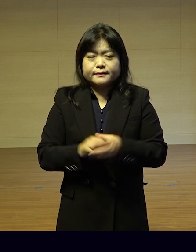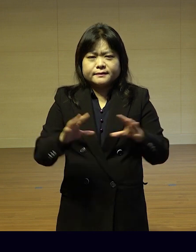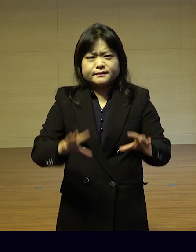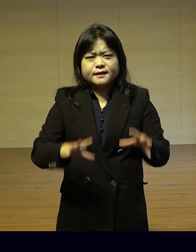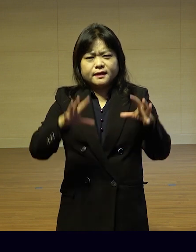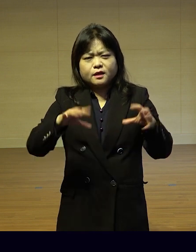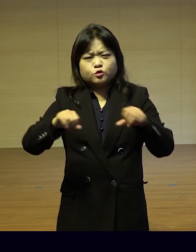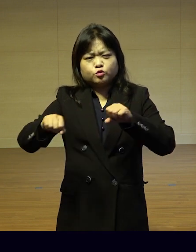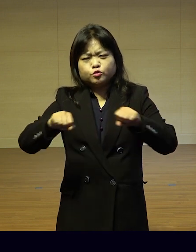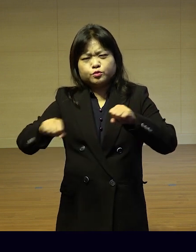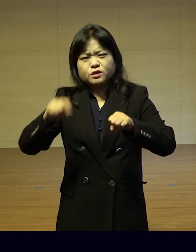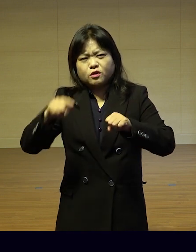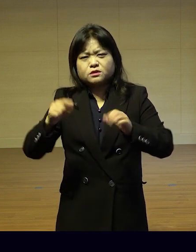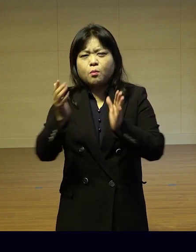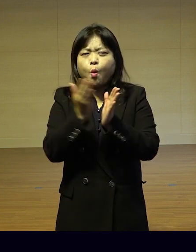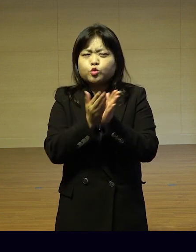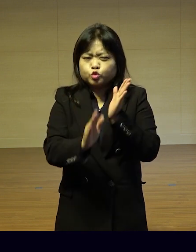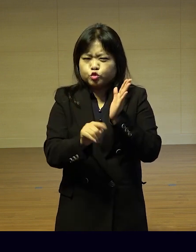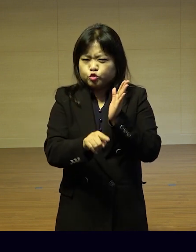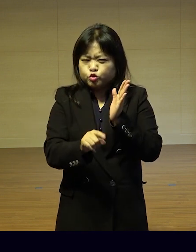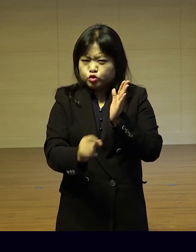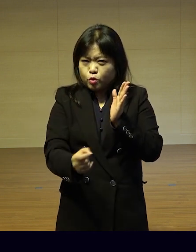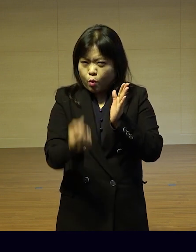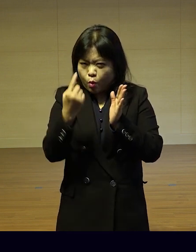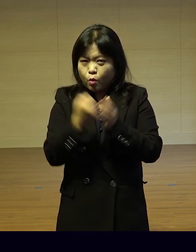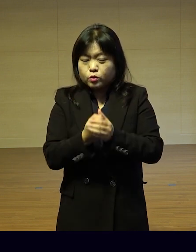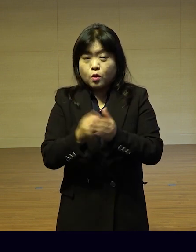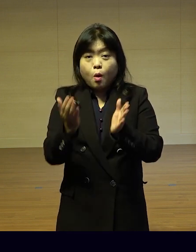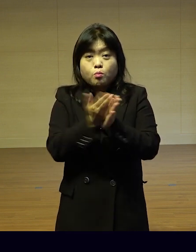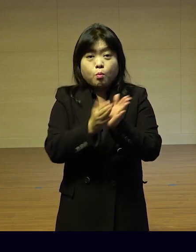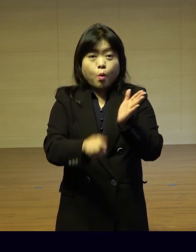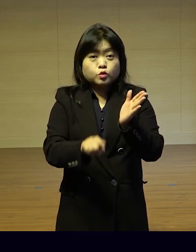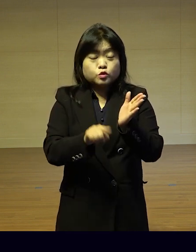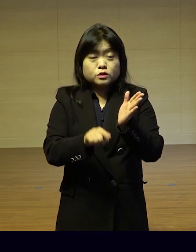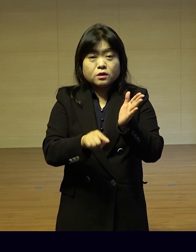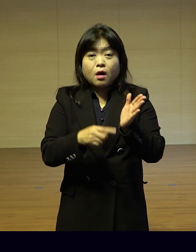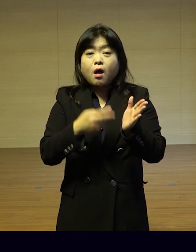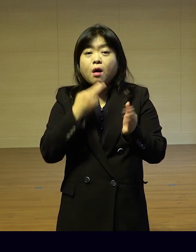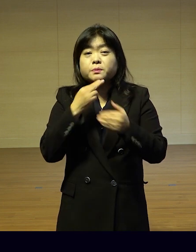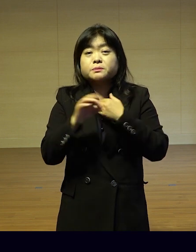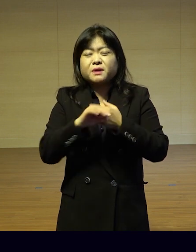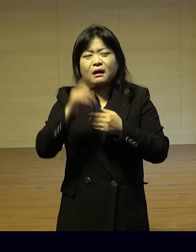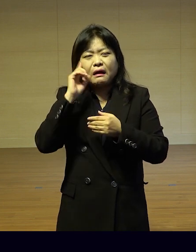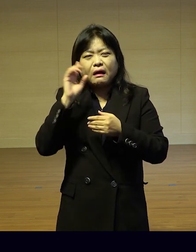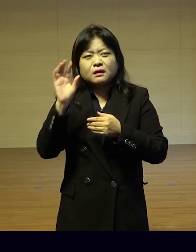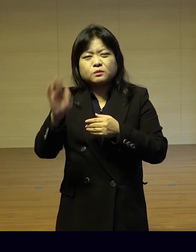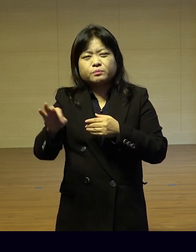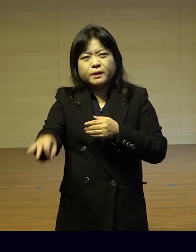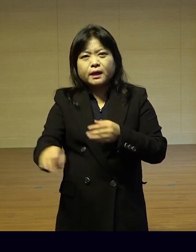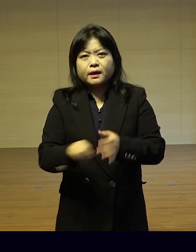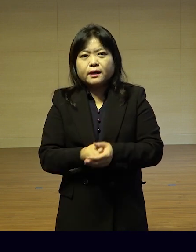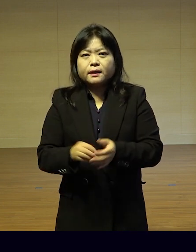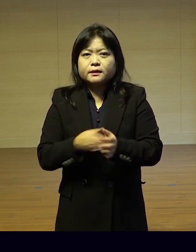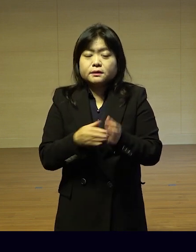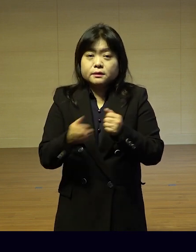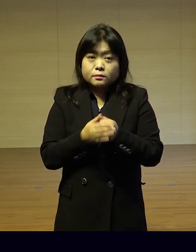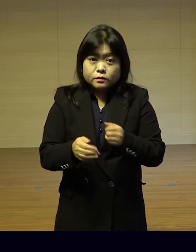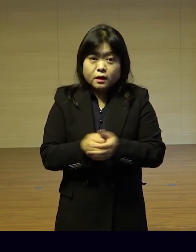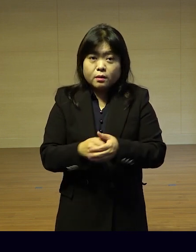세계를 움직이는 것은 모순이며 모순이 생각될 수 없다는 것은 가소로운 일이다. 혹은